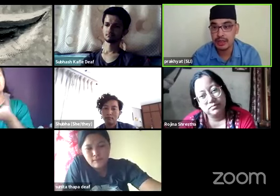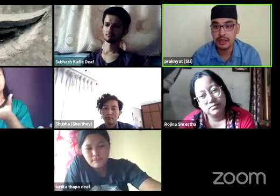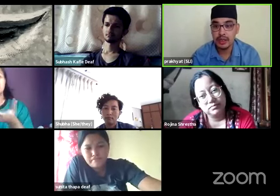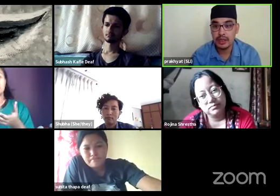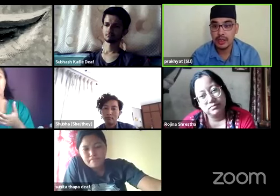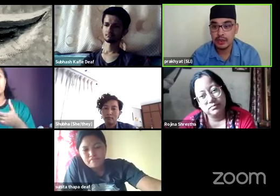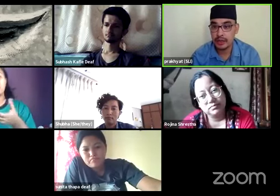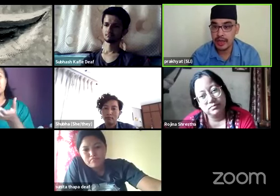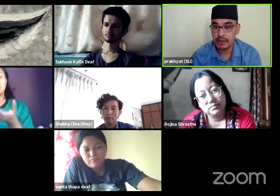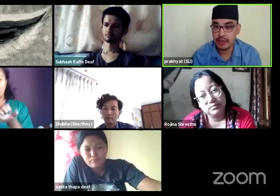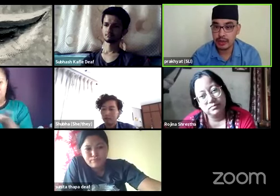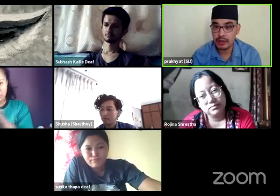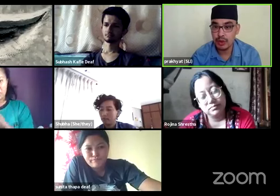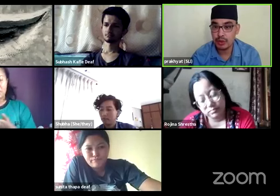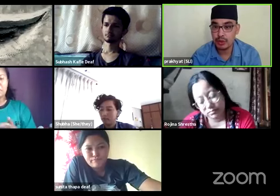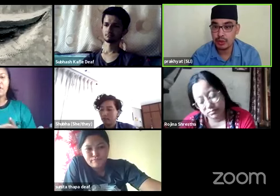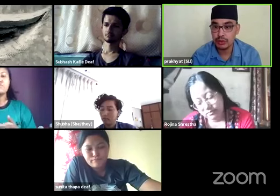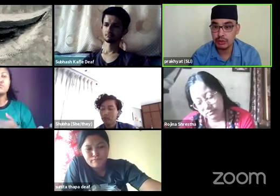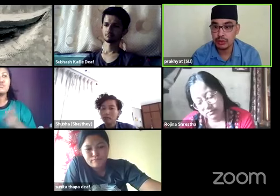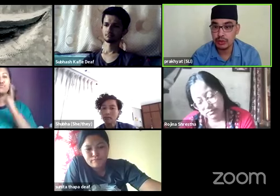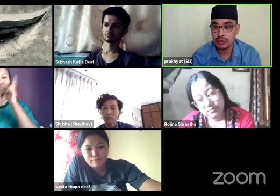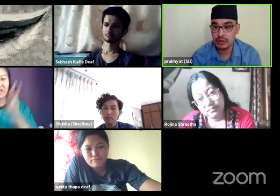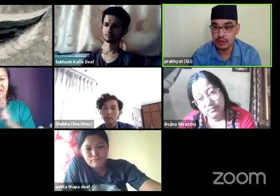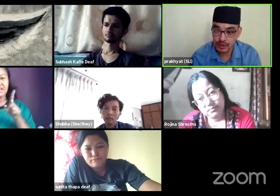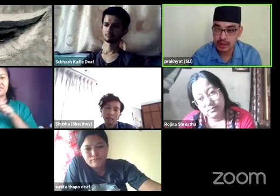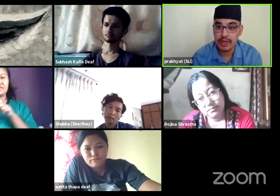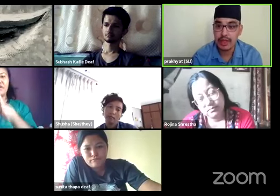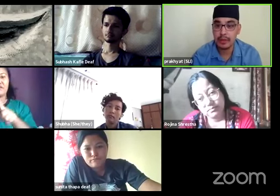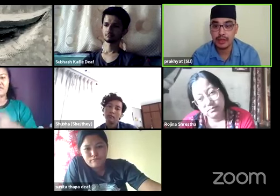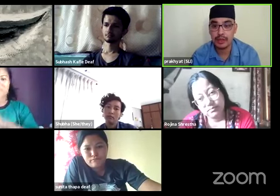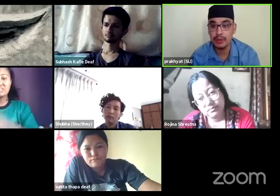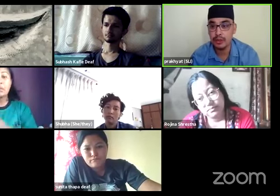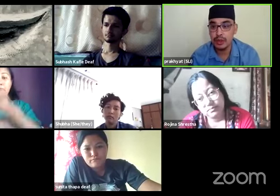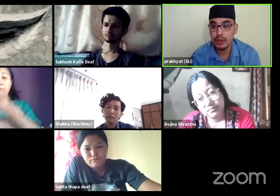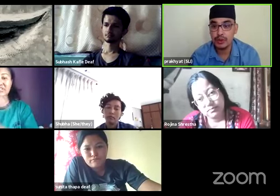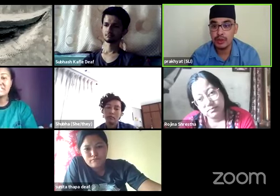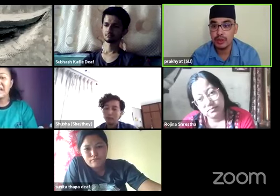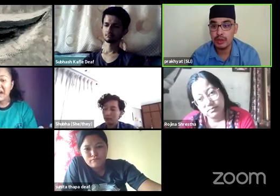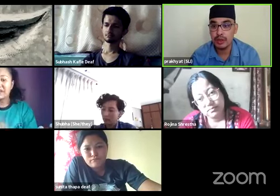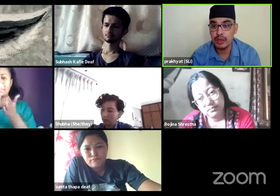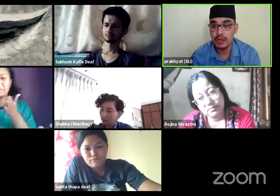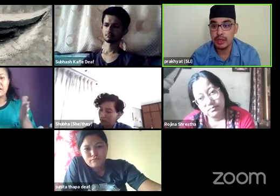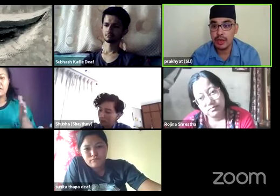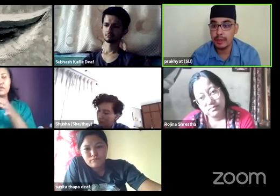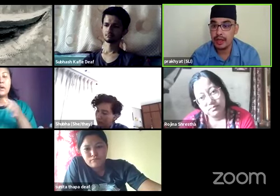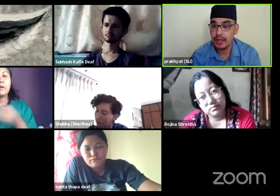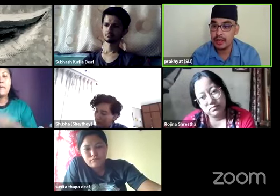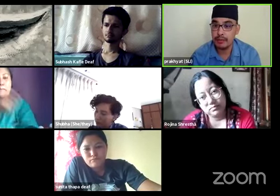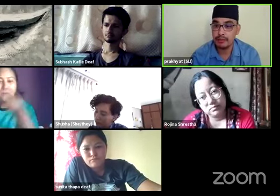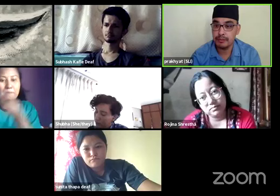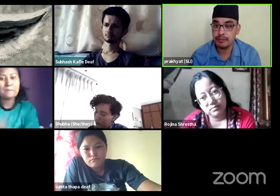समाजबाट, अझ बाहिर भएका जुन अरू सङ्घ संस्था व्यक्तिहरू जुन अब